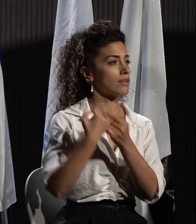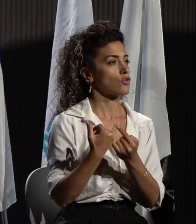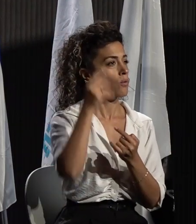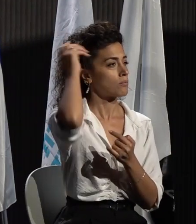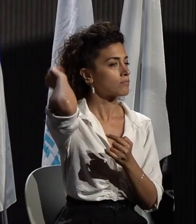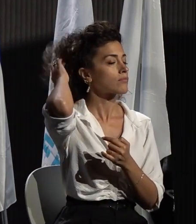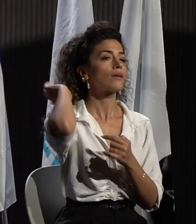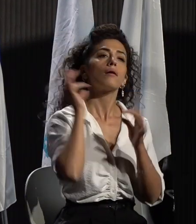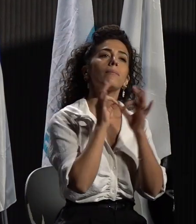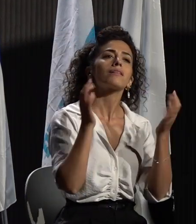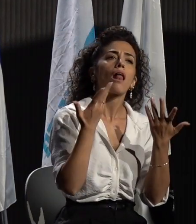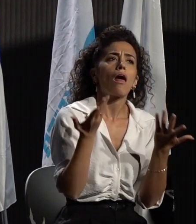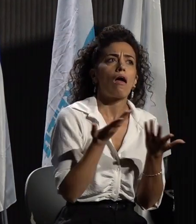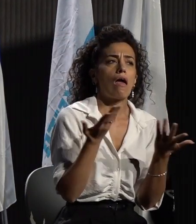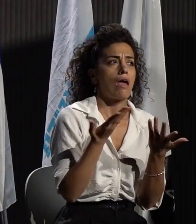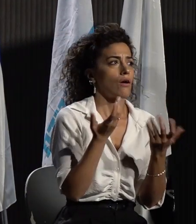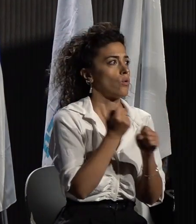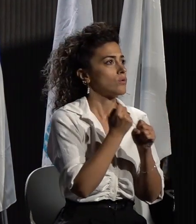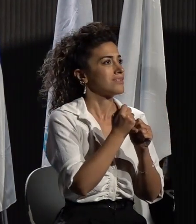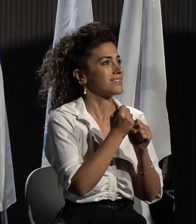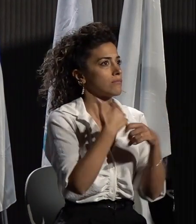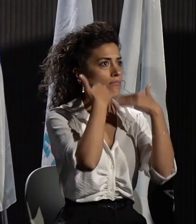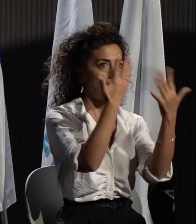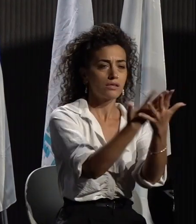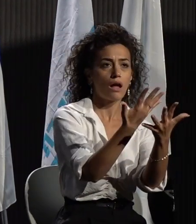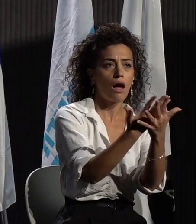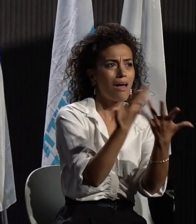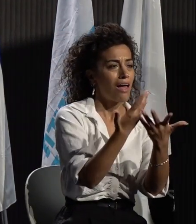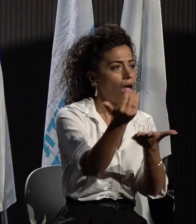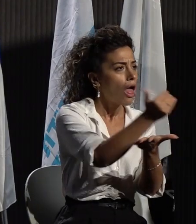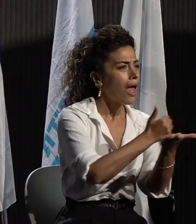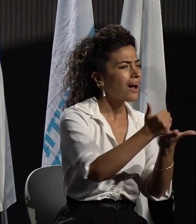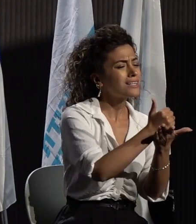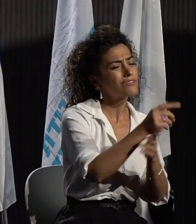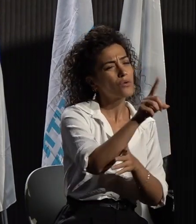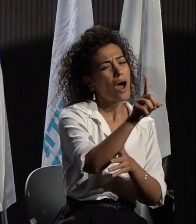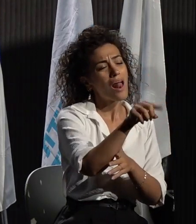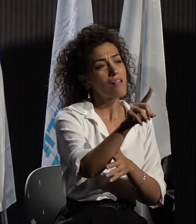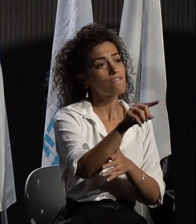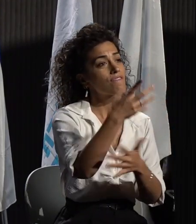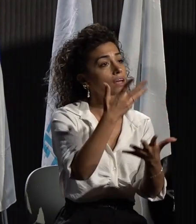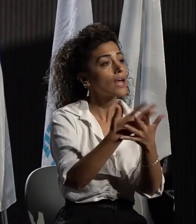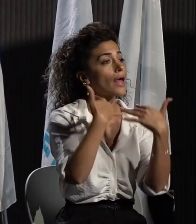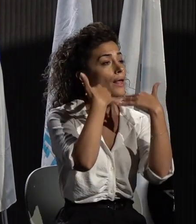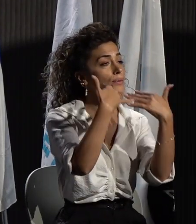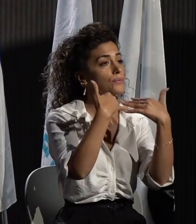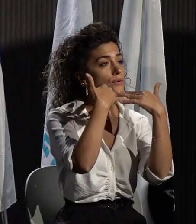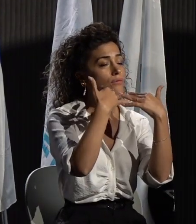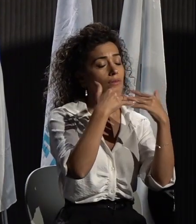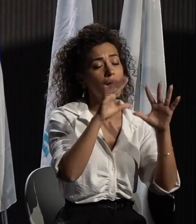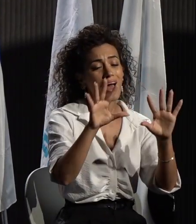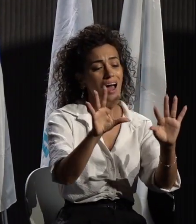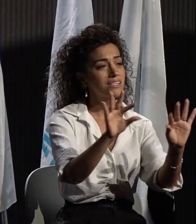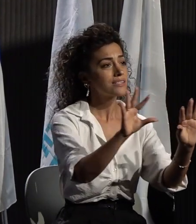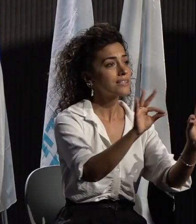איך ניגשו למלאכת הזיכרון וההנצחה? איך אספו עשרות אלפי עדויות שהגיעו מעשרות רבות